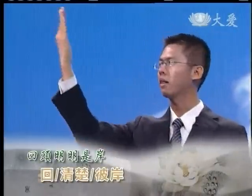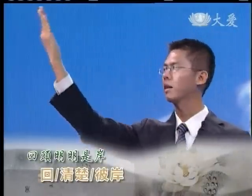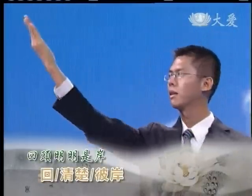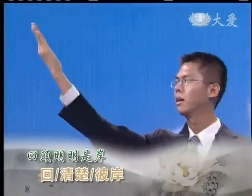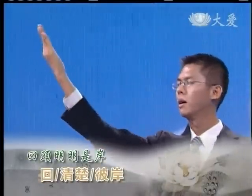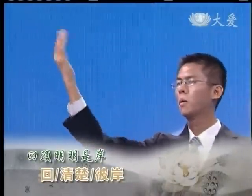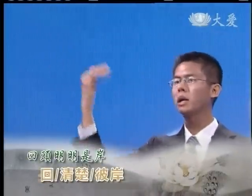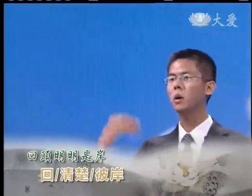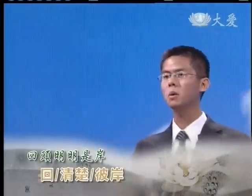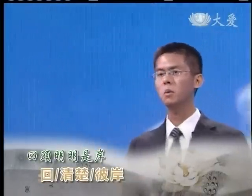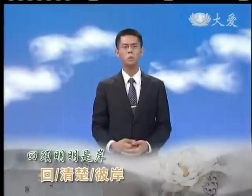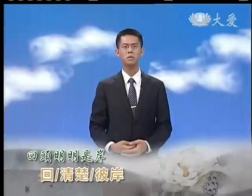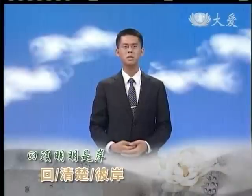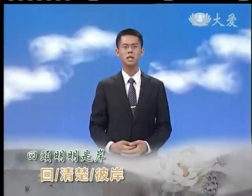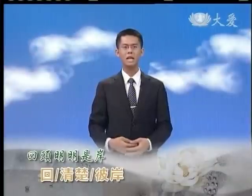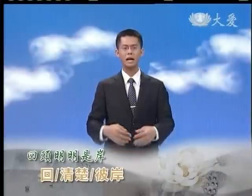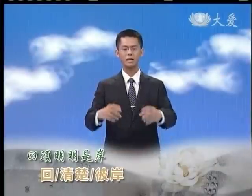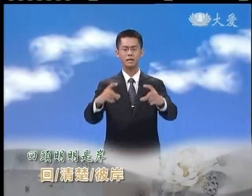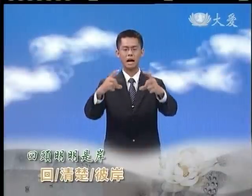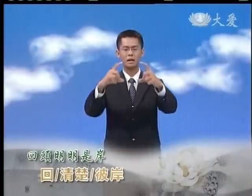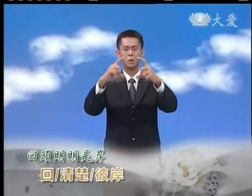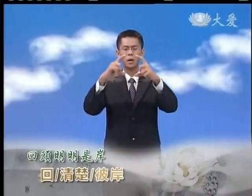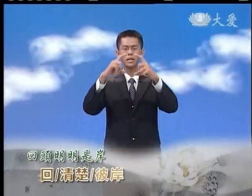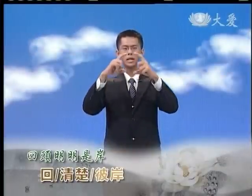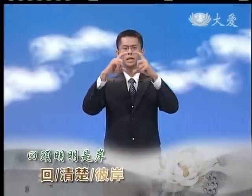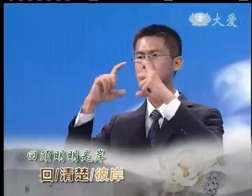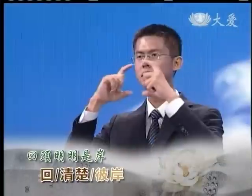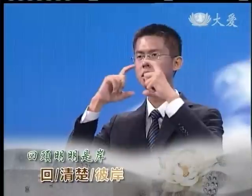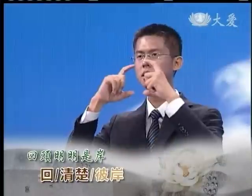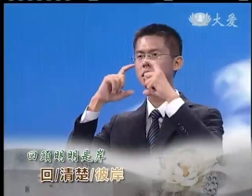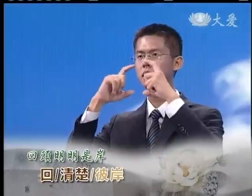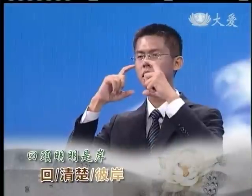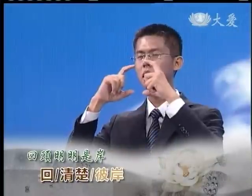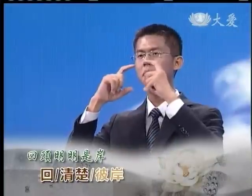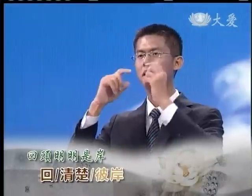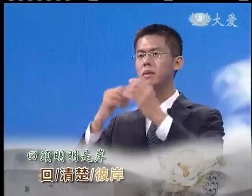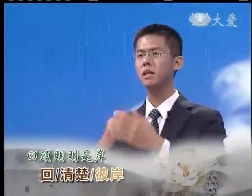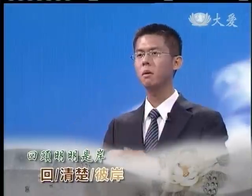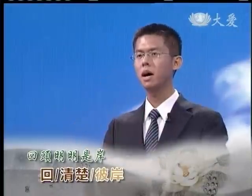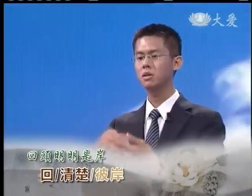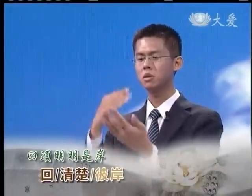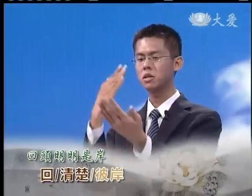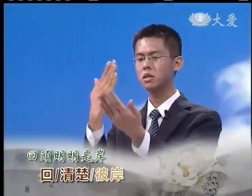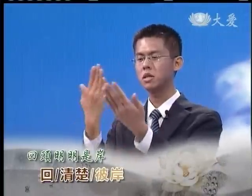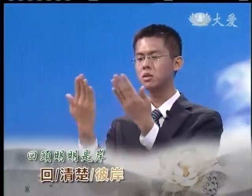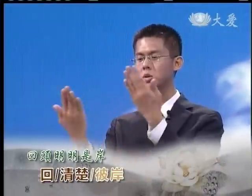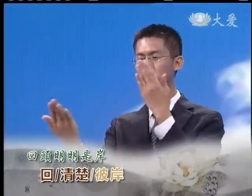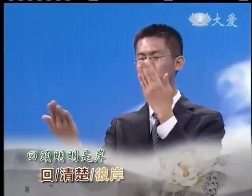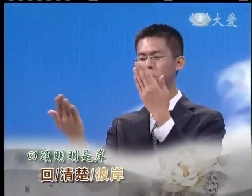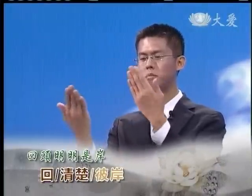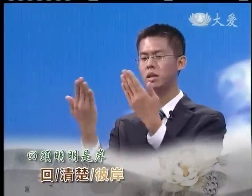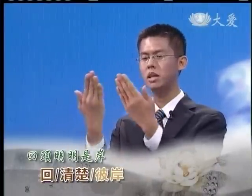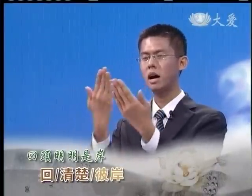岸。回头我们直接打一个它的回的字形，明明的话就是清楚明